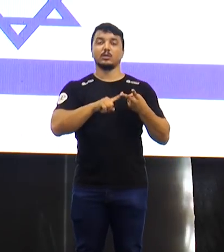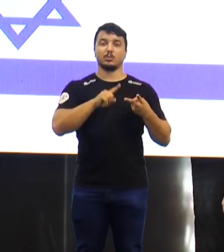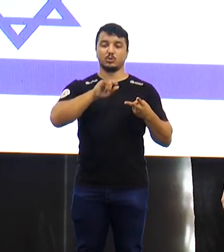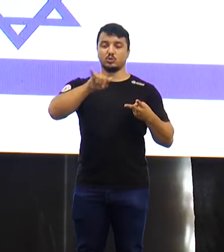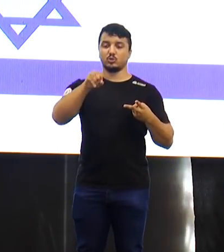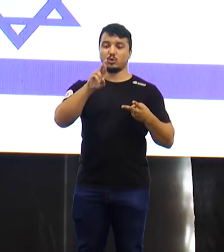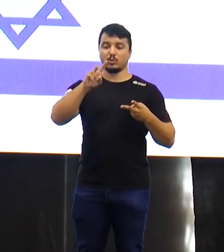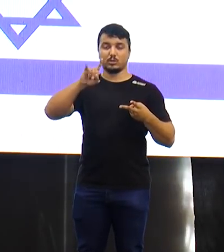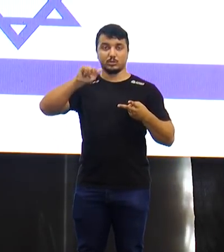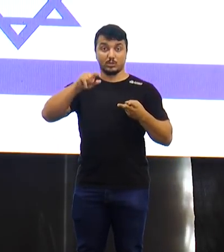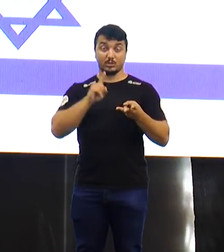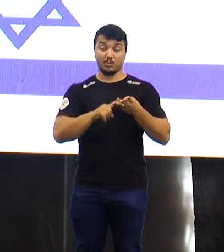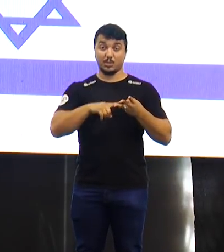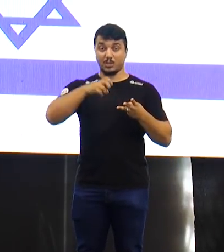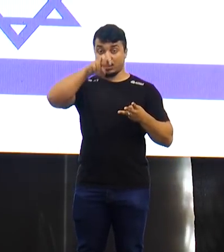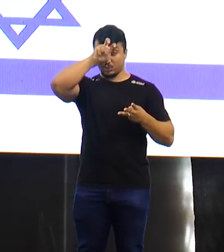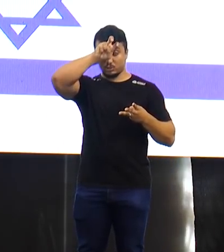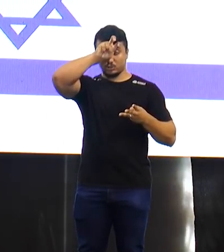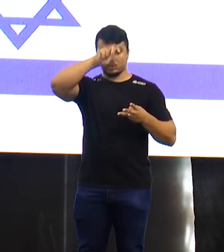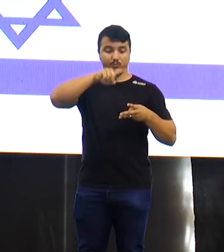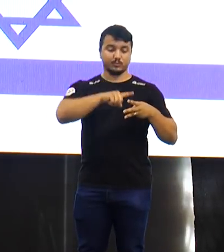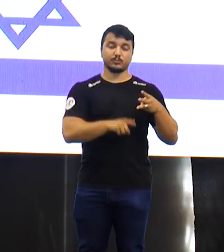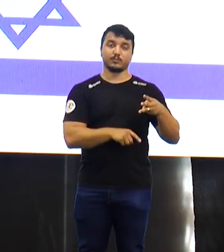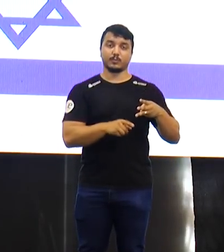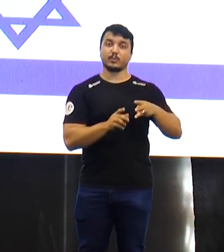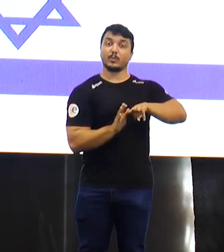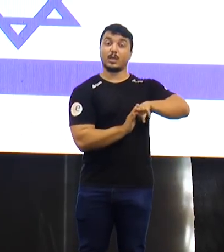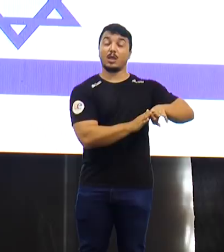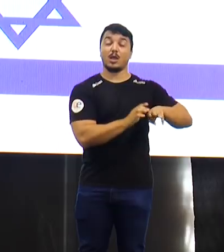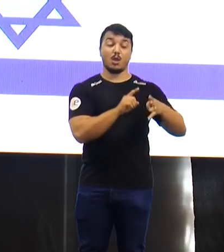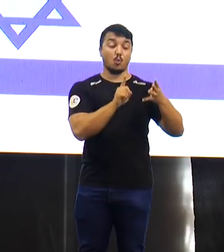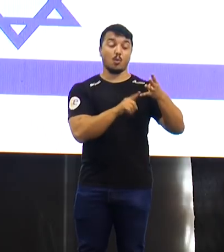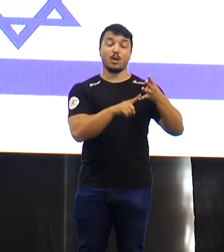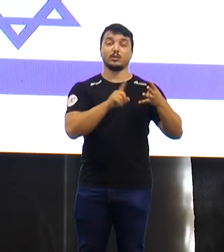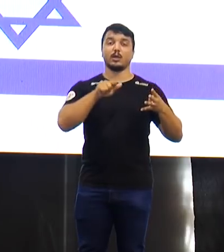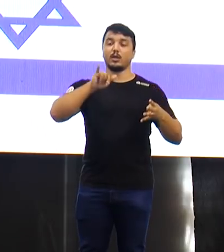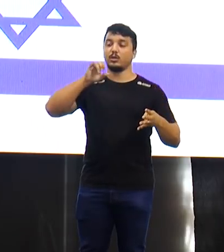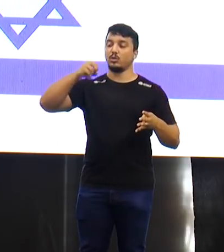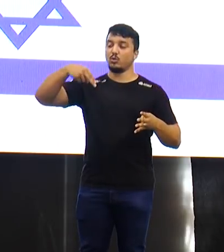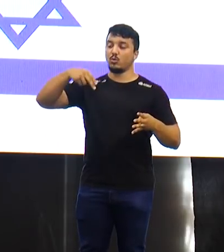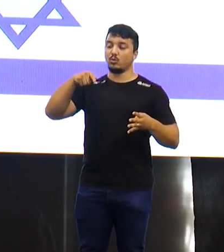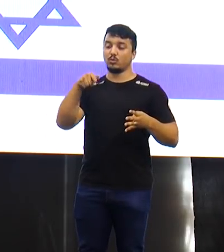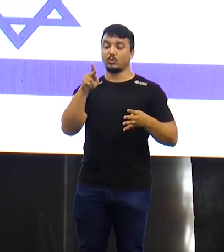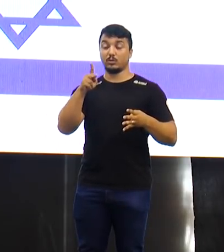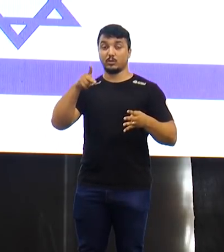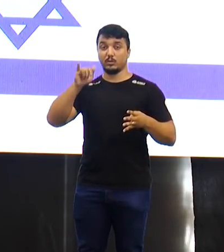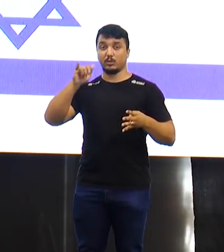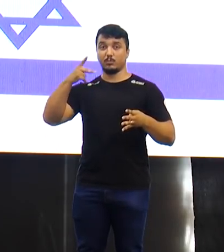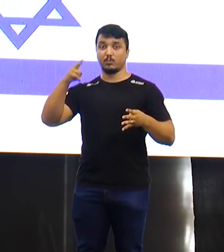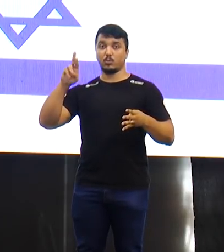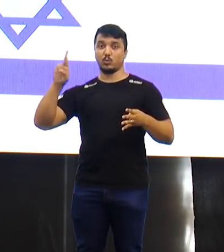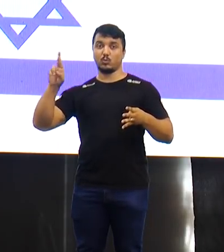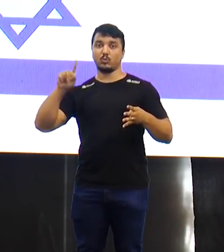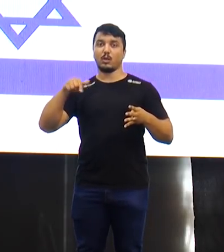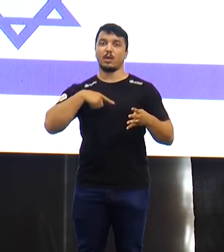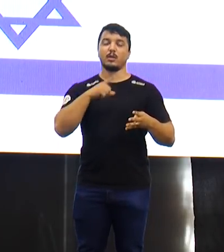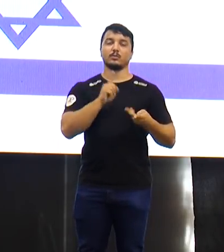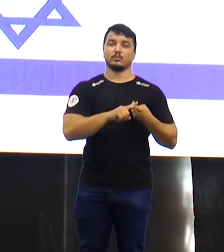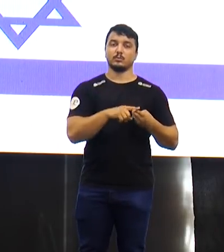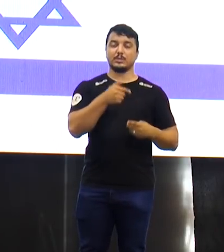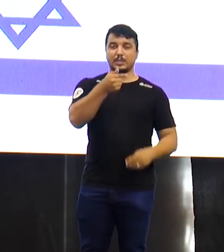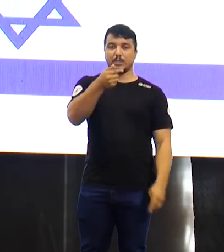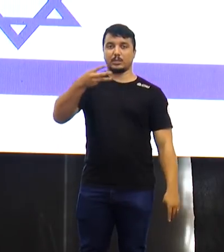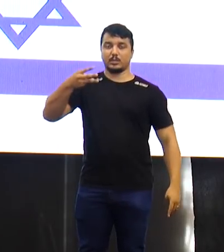Egito. E a quarta em 73, Yom Kippur. 2 acordos de paz importantes.